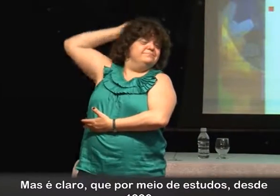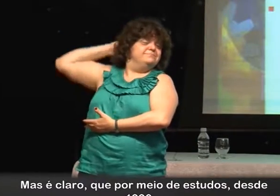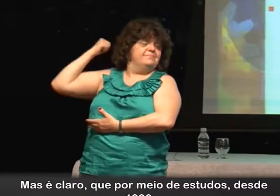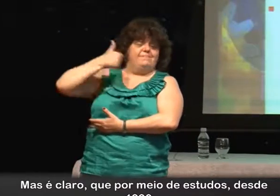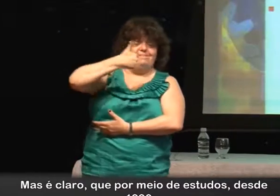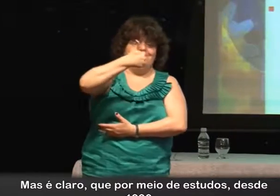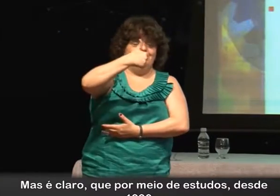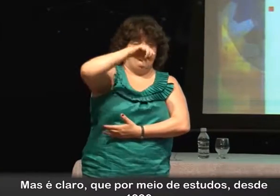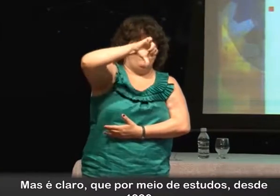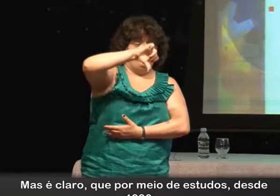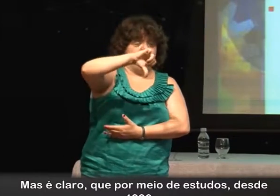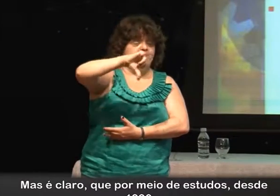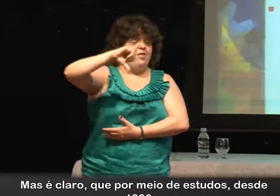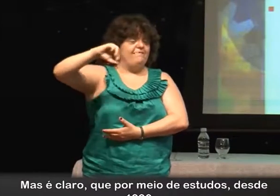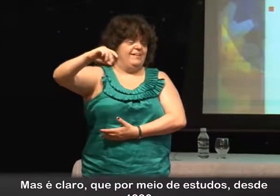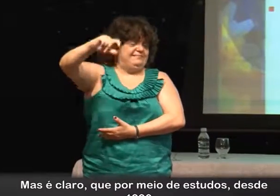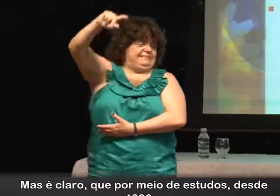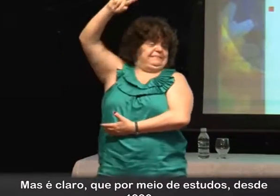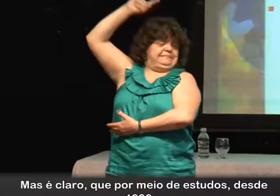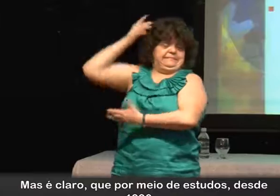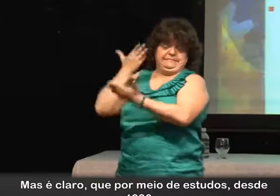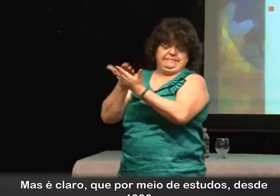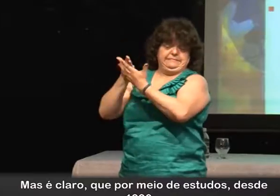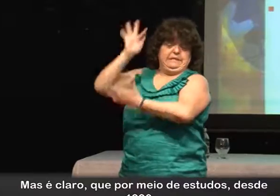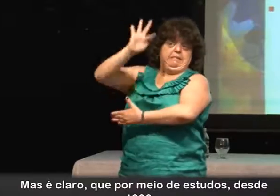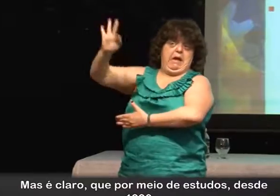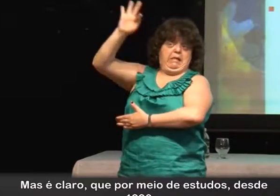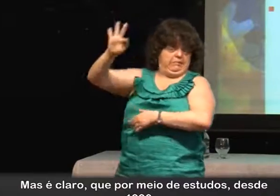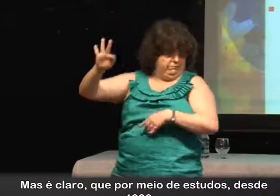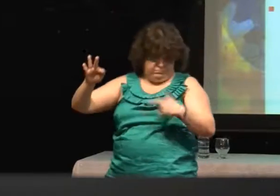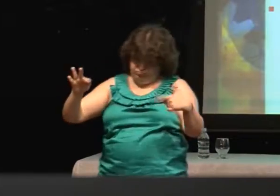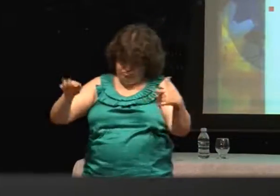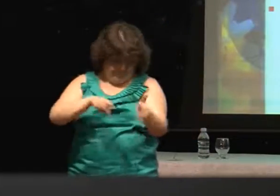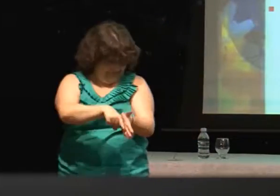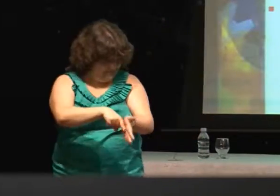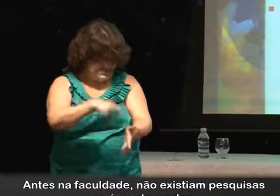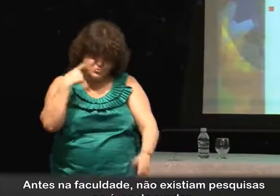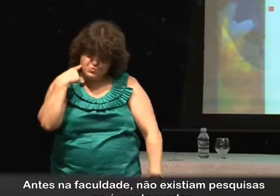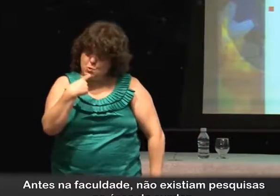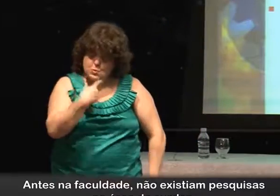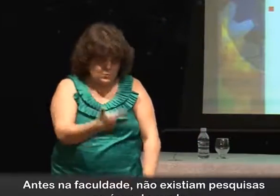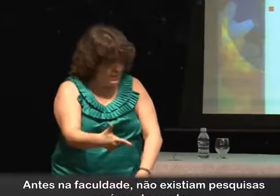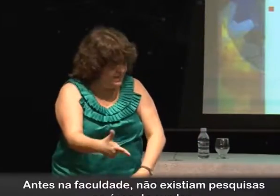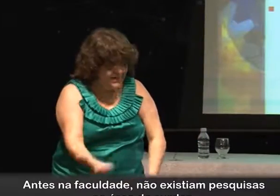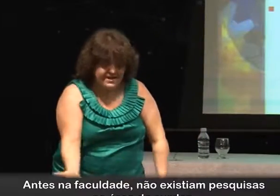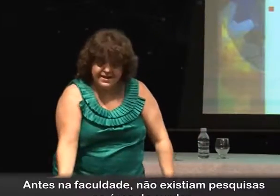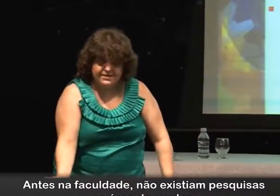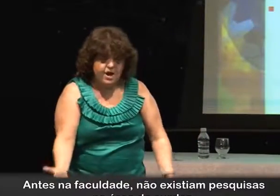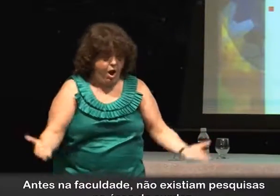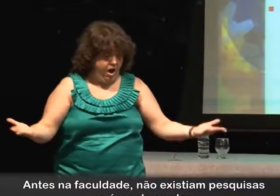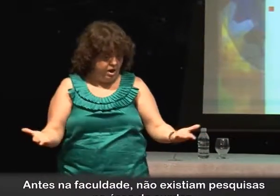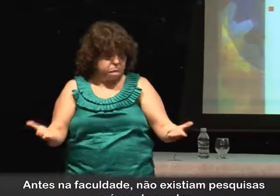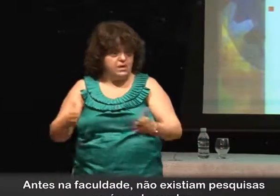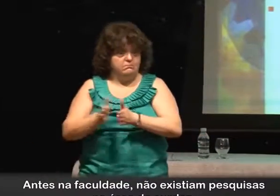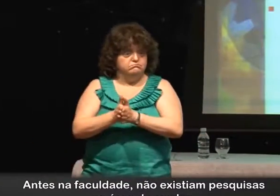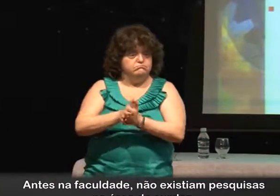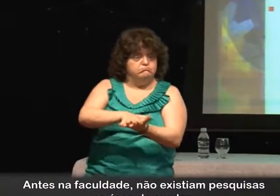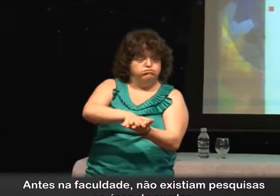estudos, desde 1990, antes na faculdade não existia pesquisa na área da